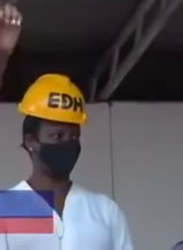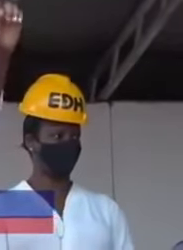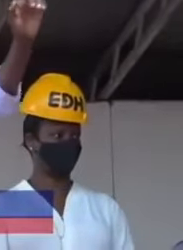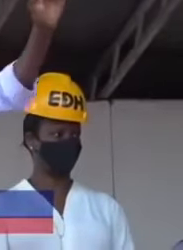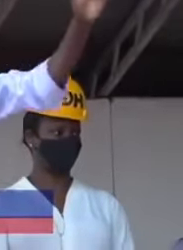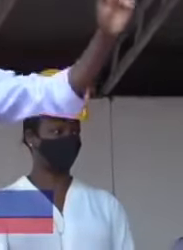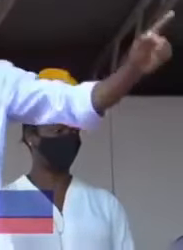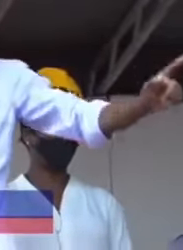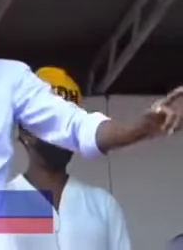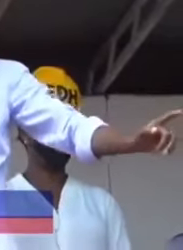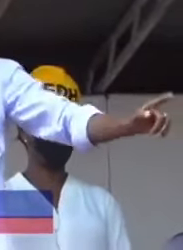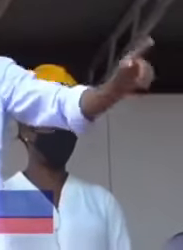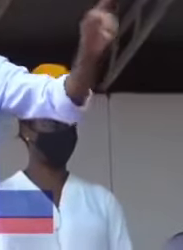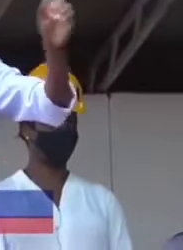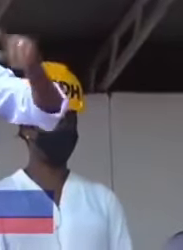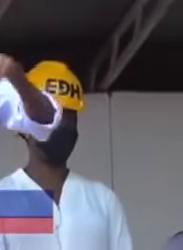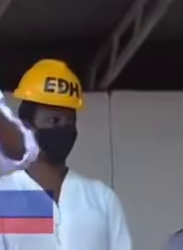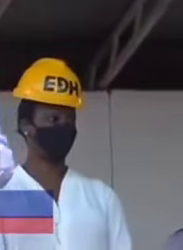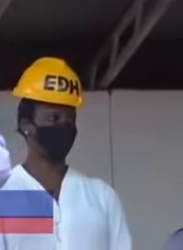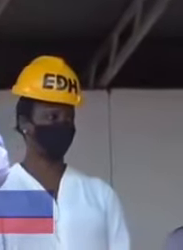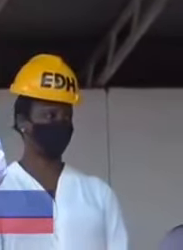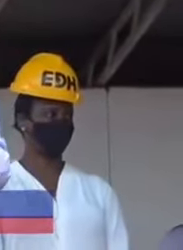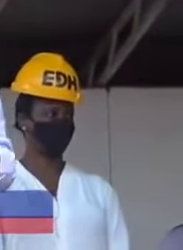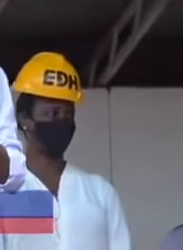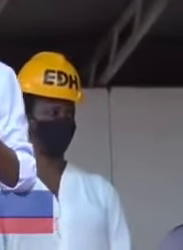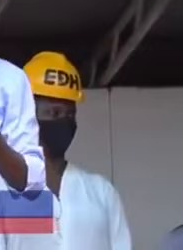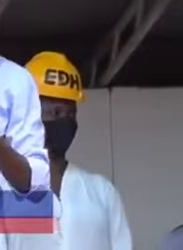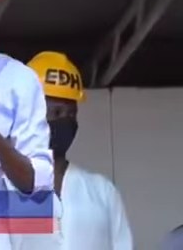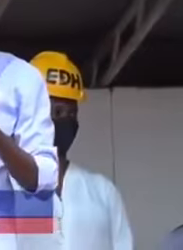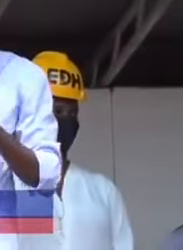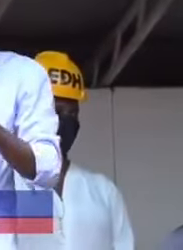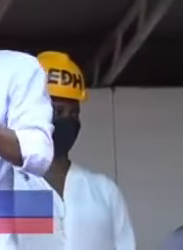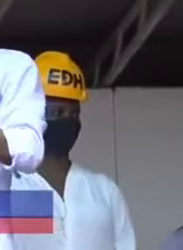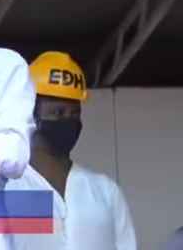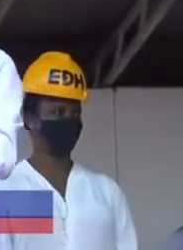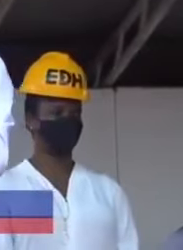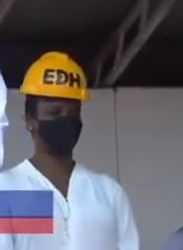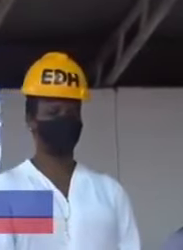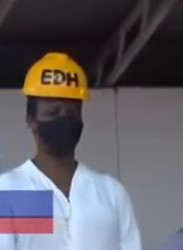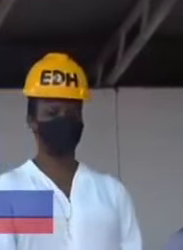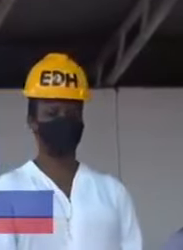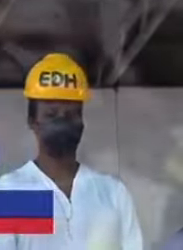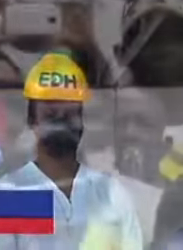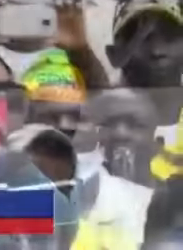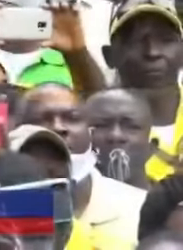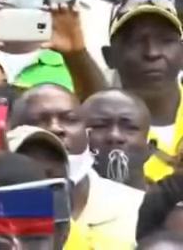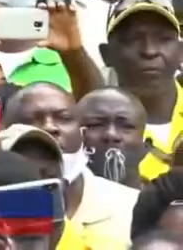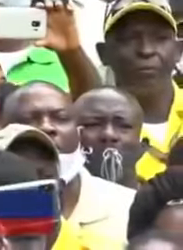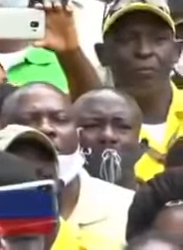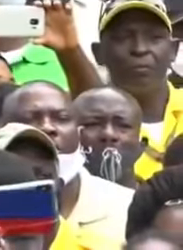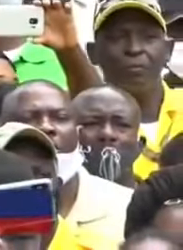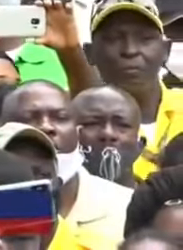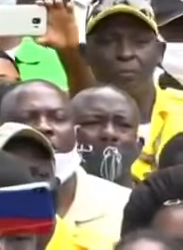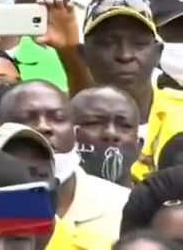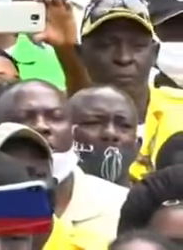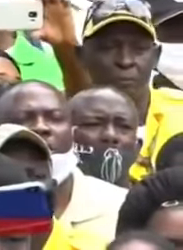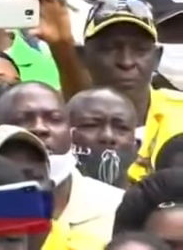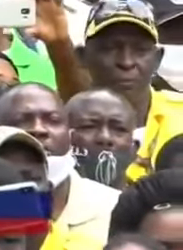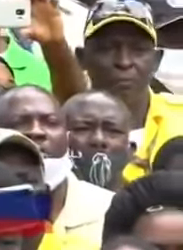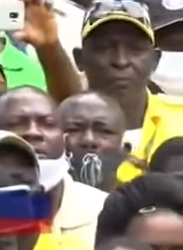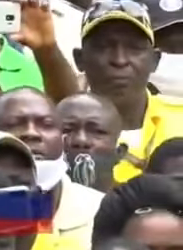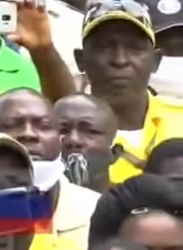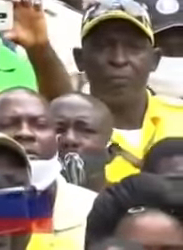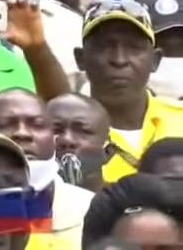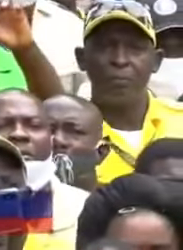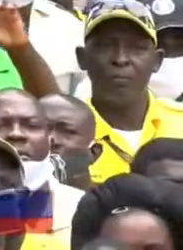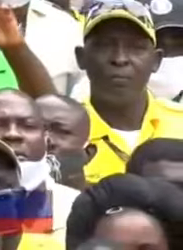en passant par Baudin, même Jean, route ça, m'a dit, en vente ville là, m'te